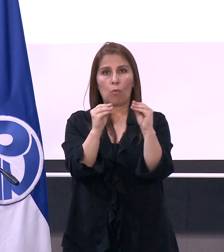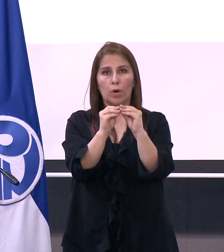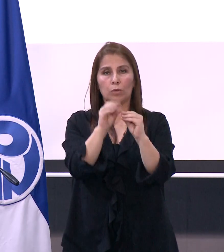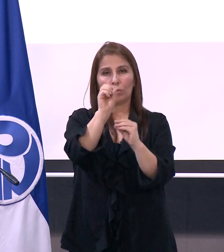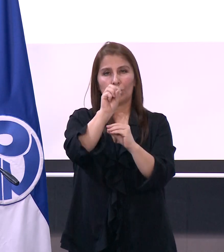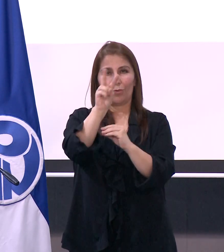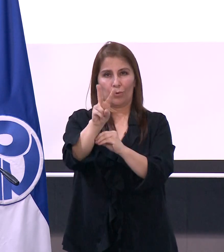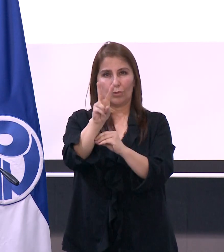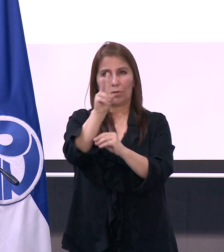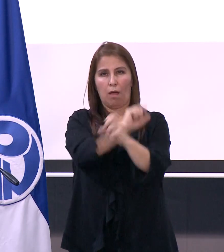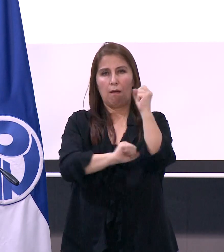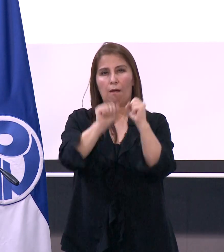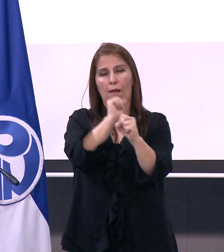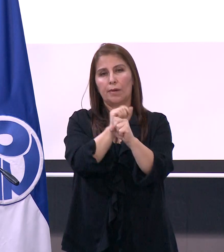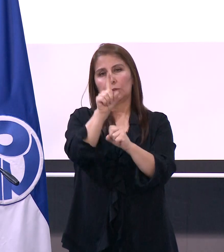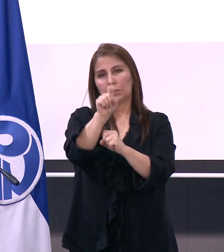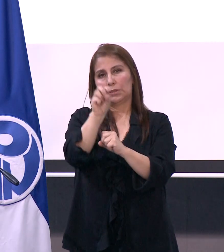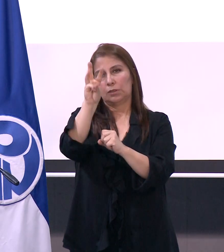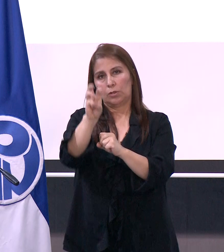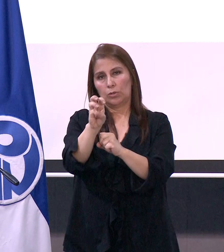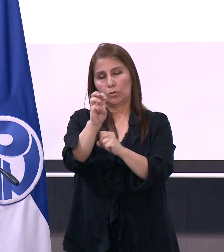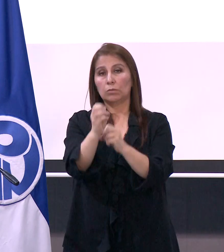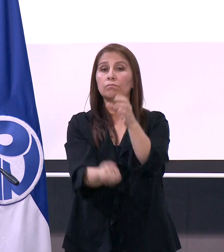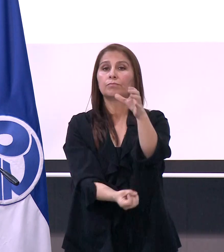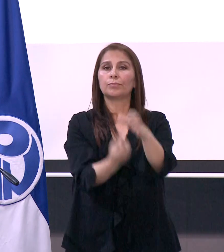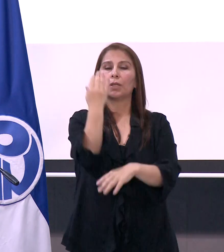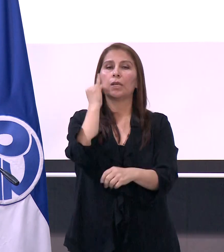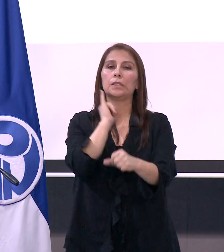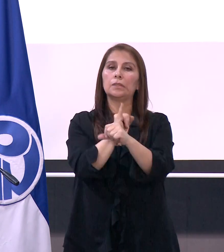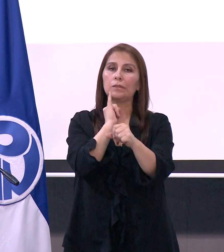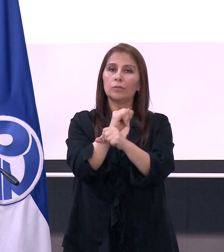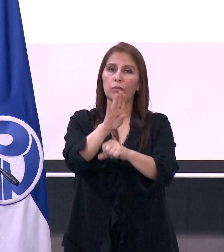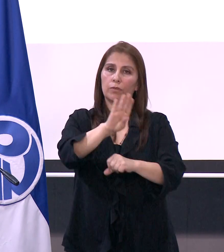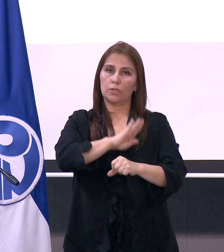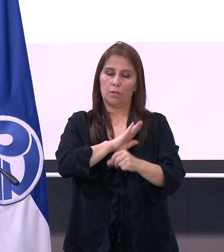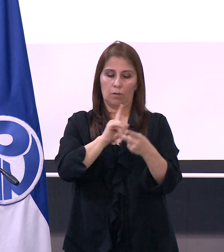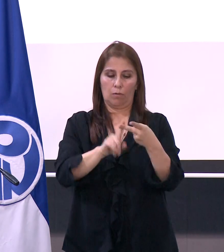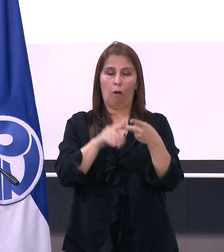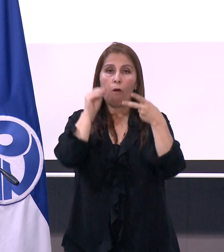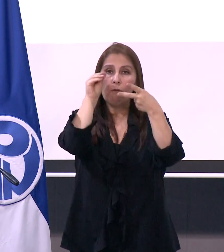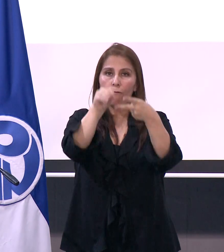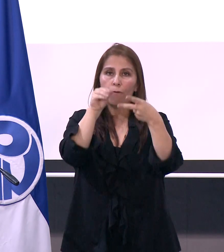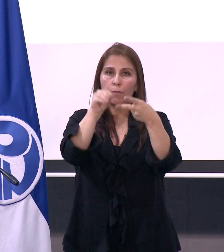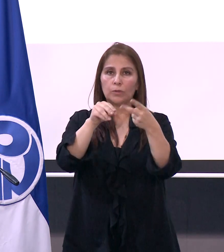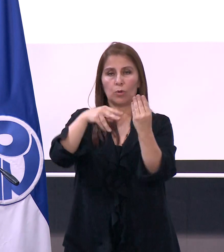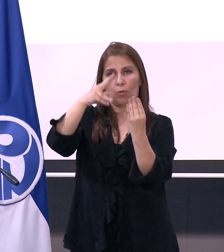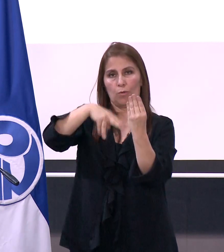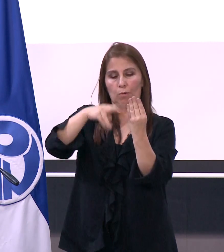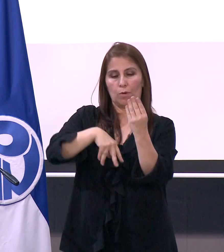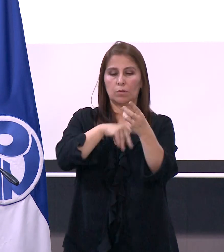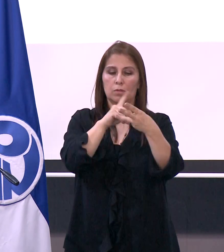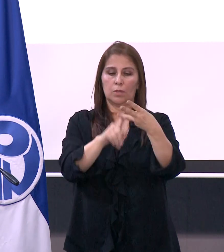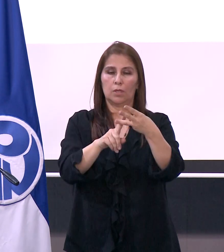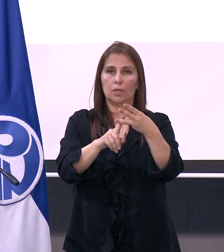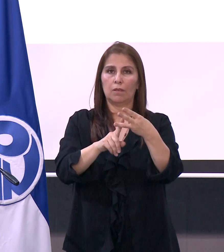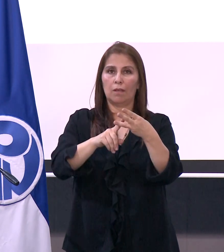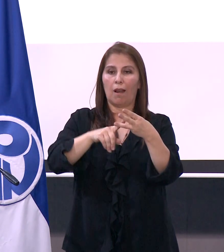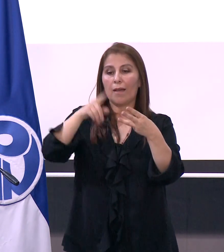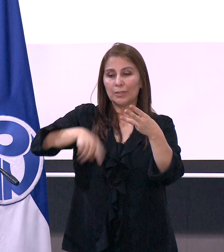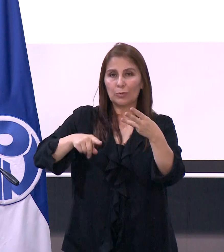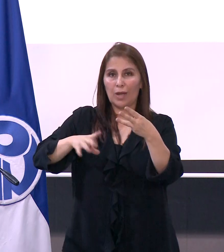integrado el instituto de bachillerato la formación normalista y las llamadas escuelas anexas